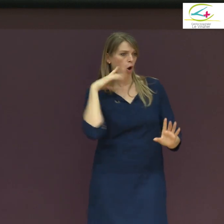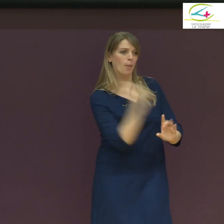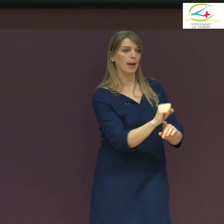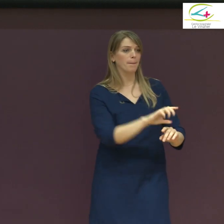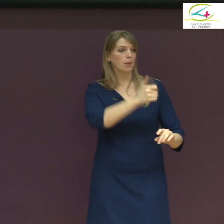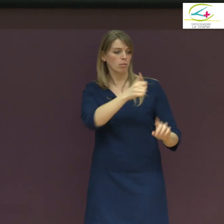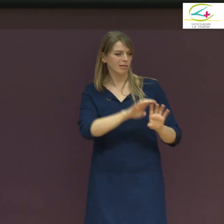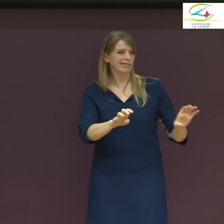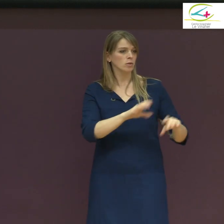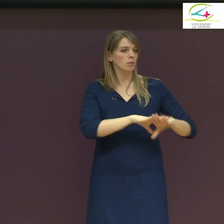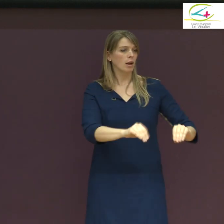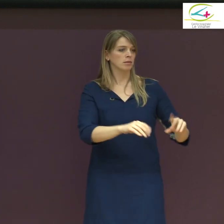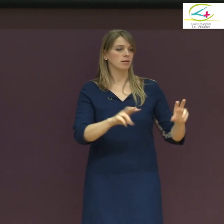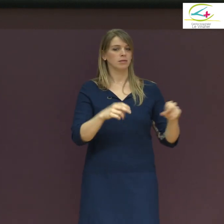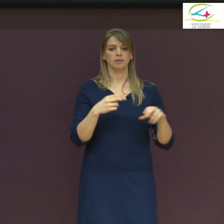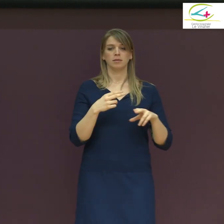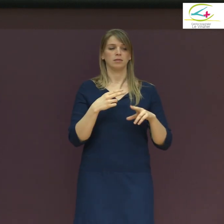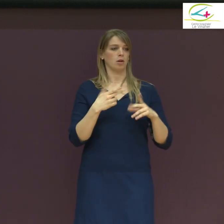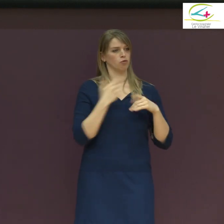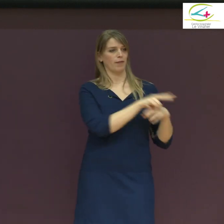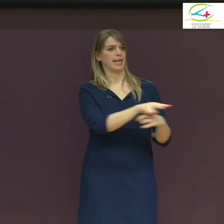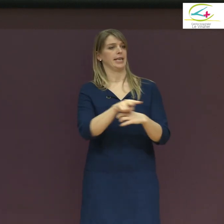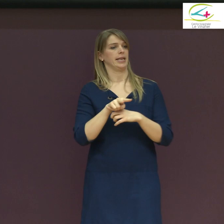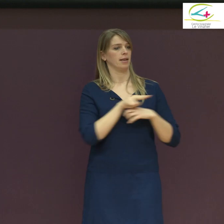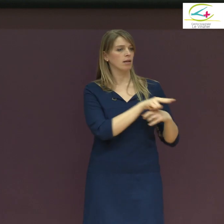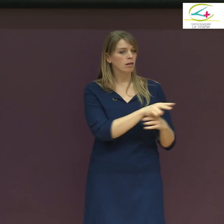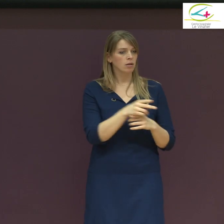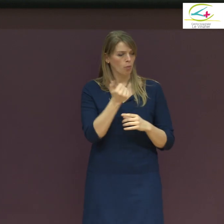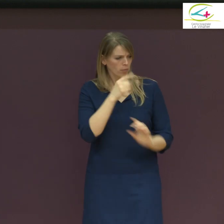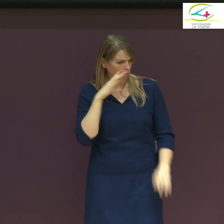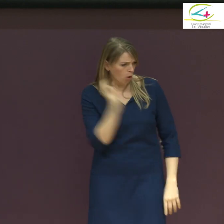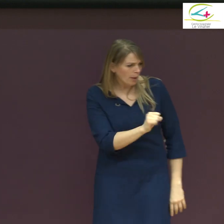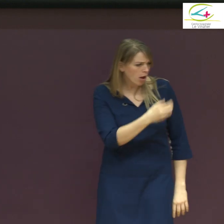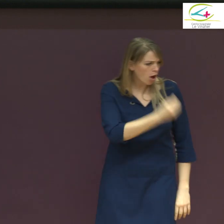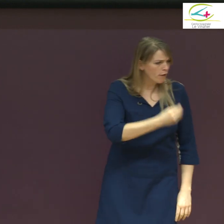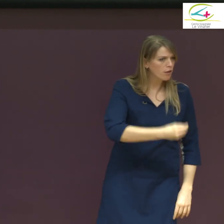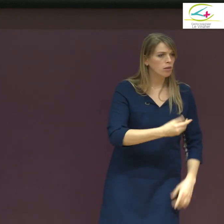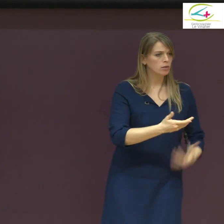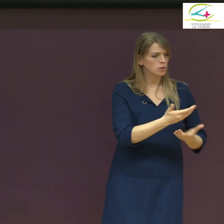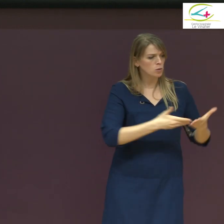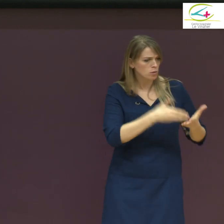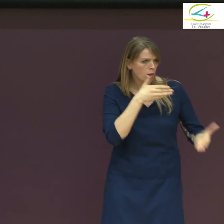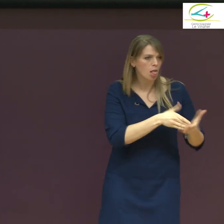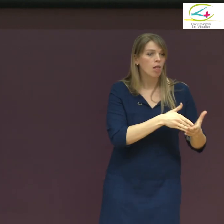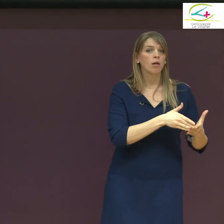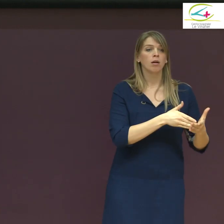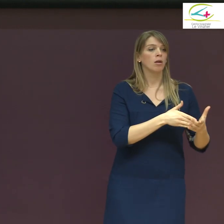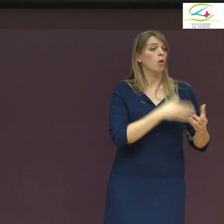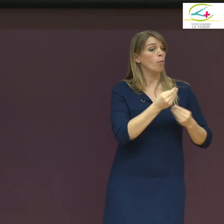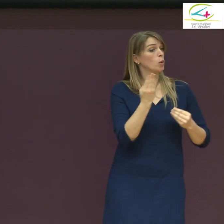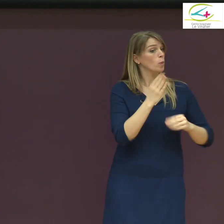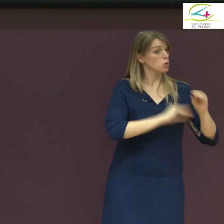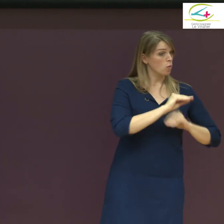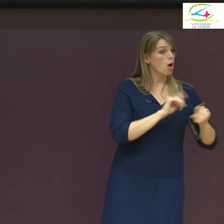parce qu'aujourd'hui on va appeler les sentinelles, qui peuvent repérer les enfants en situation de difficulté, et éventuellement s'ils ont besoin de